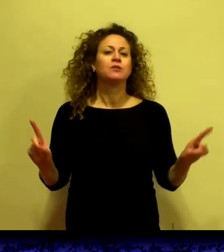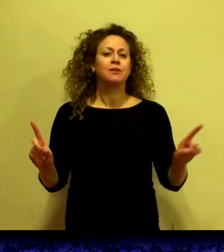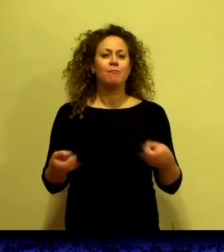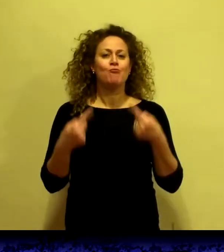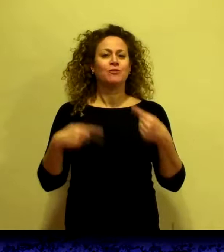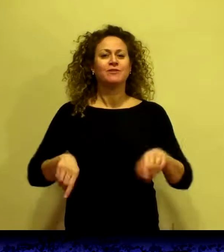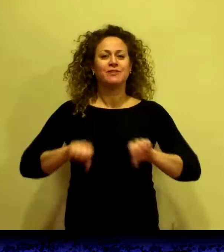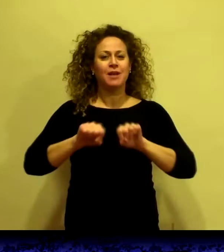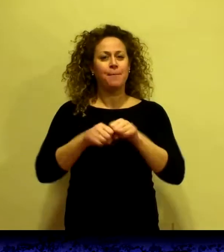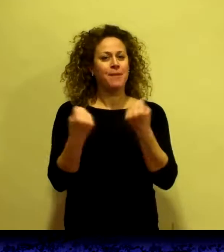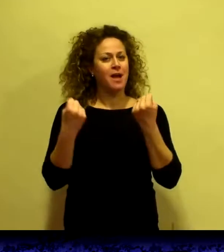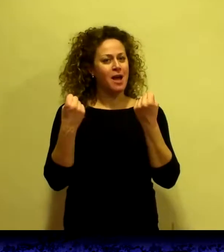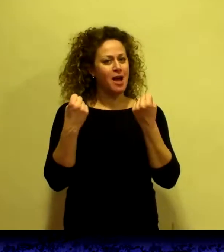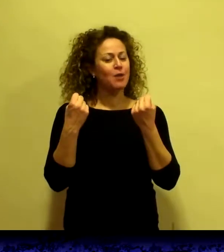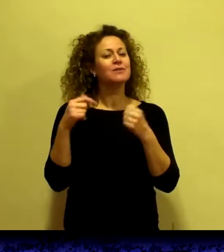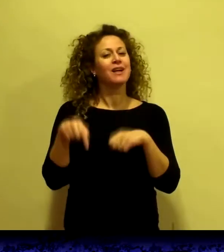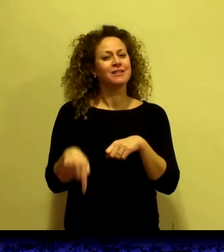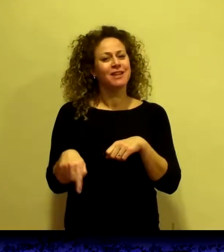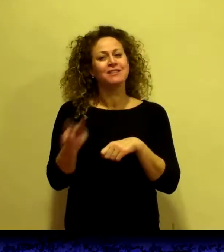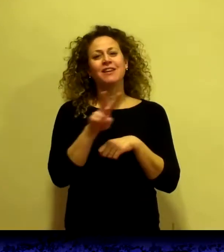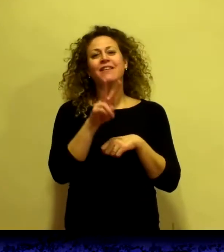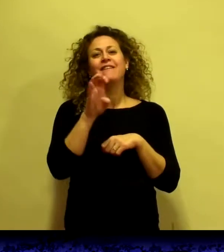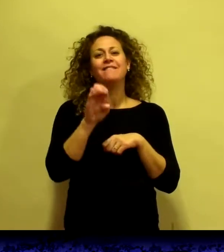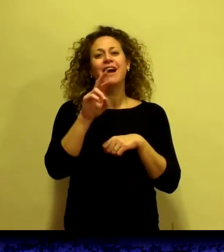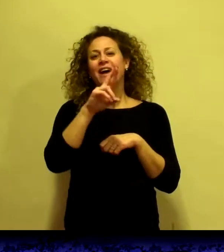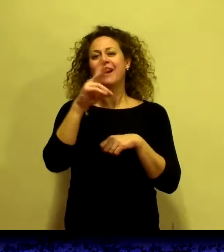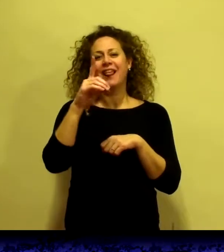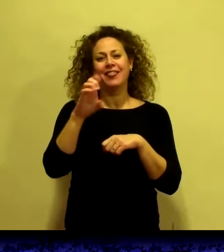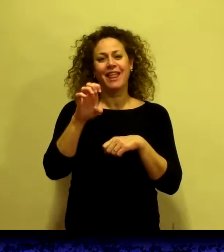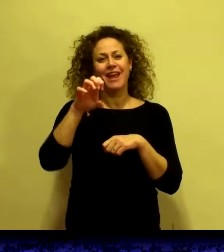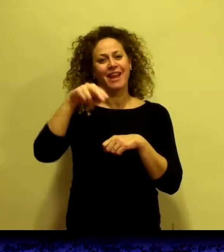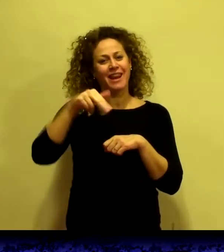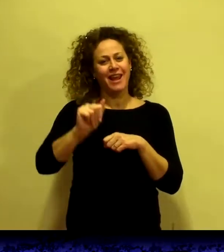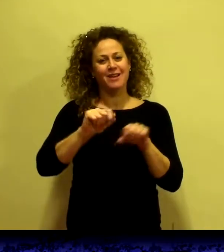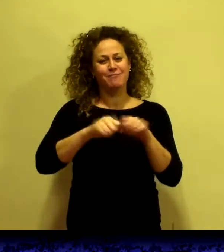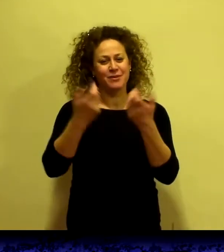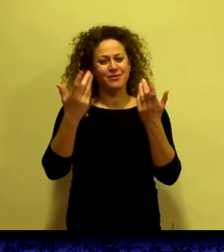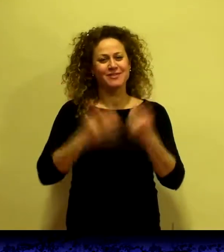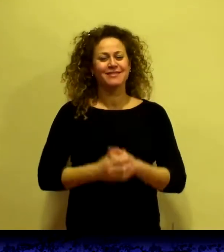musica. Ora ci sono i Verdena, che non mancano mai.